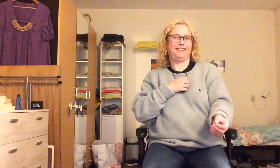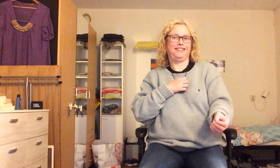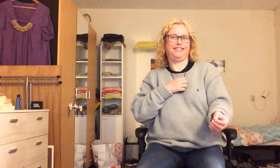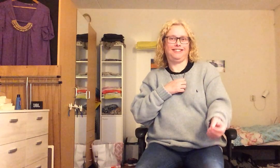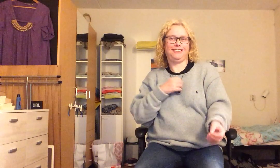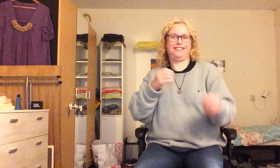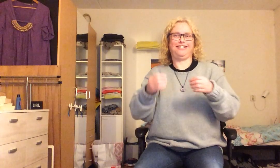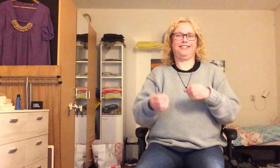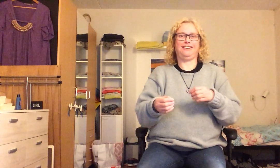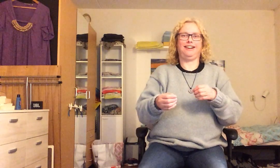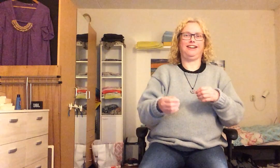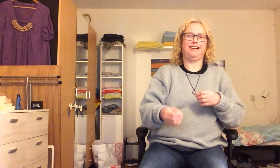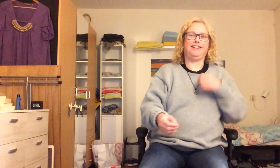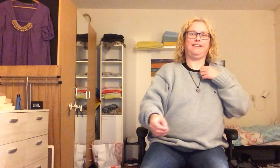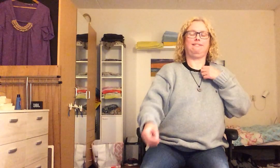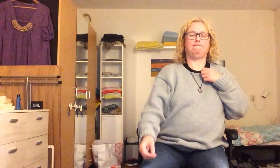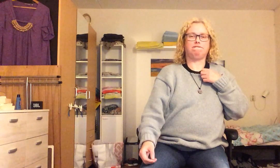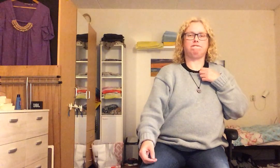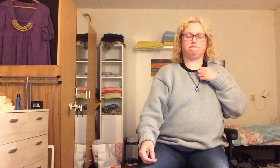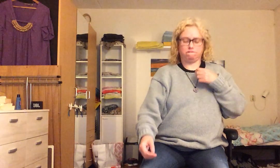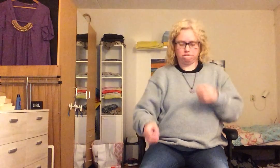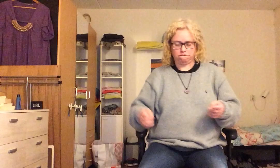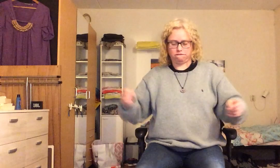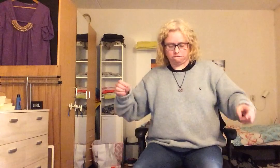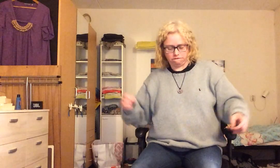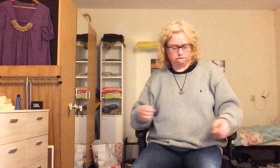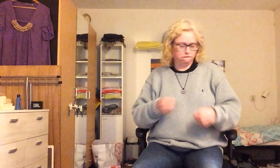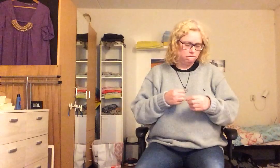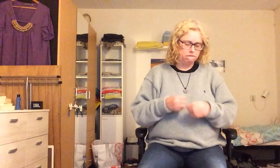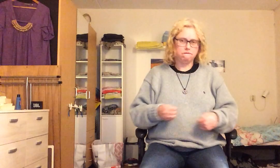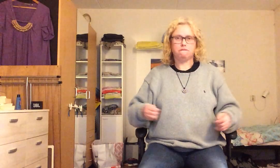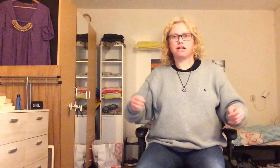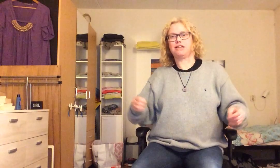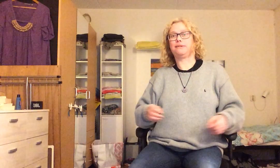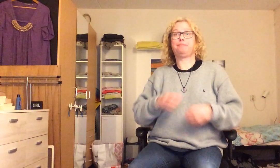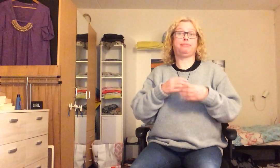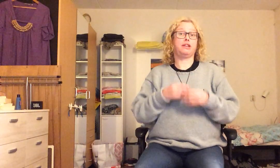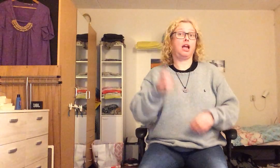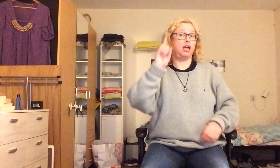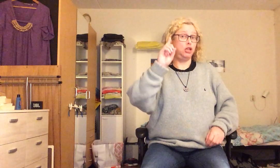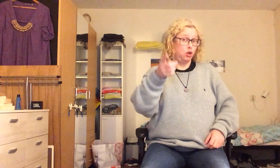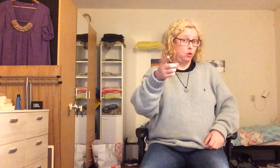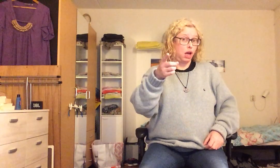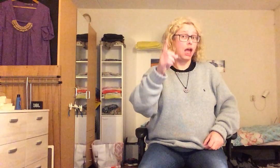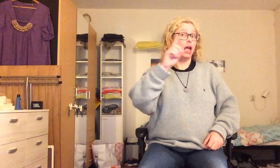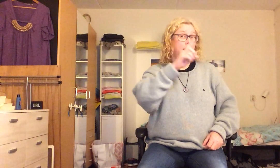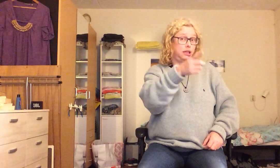en op muziek zetten. En op je zoek kan zetten. For you. Hey you. Hey